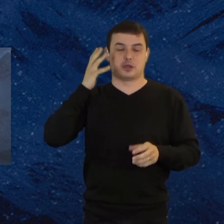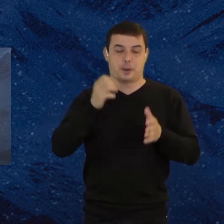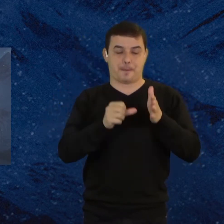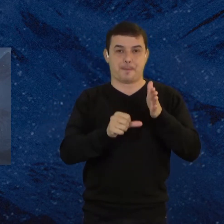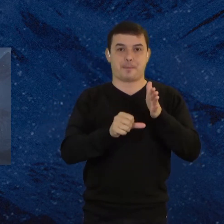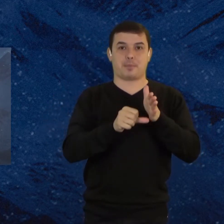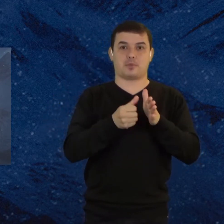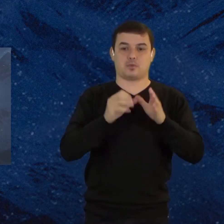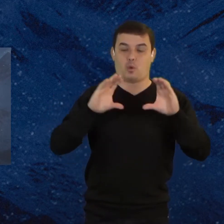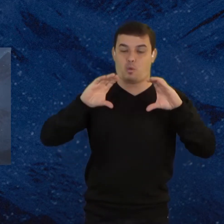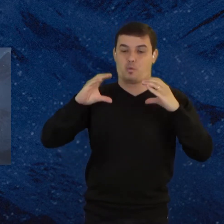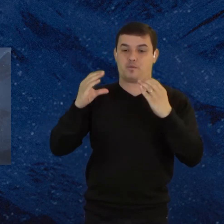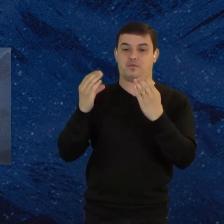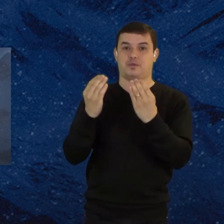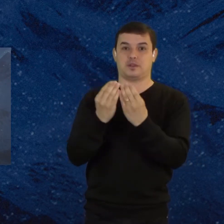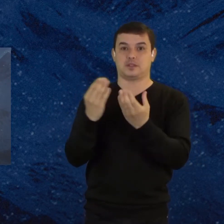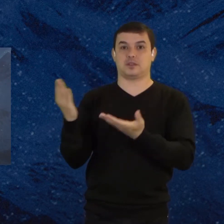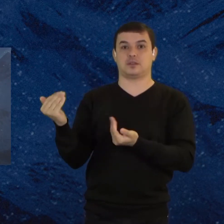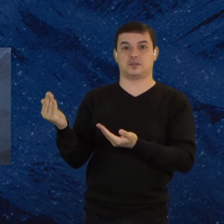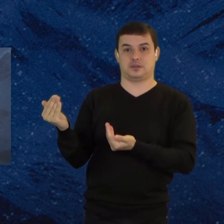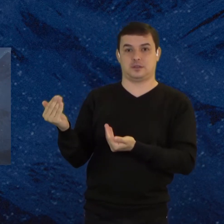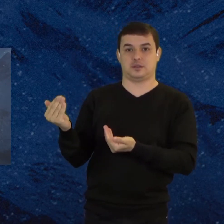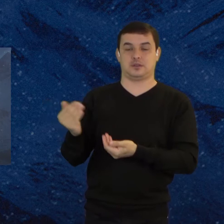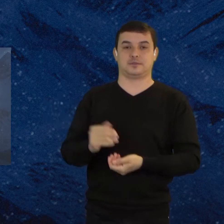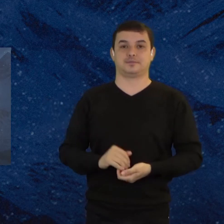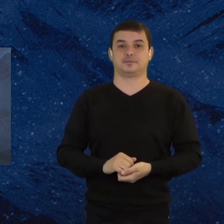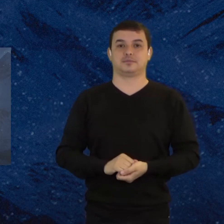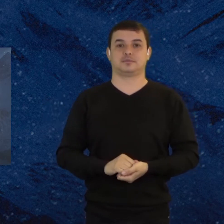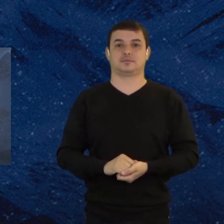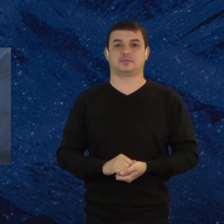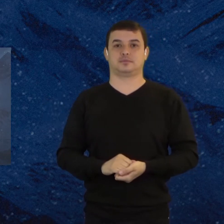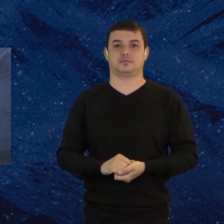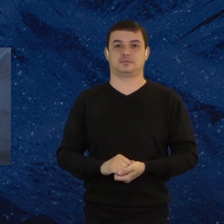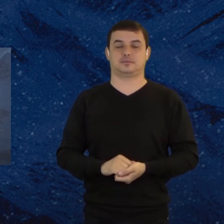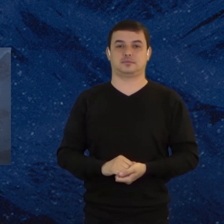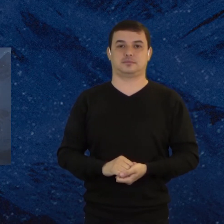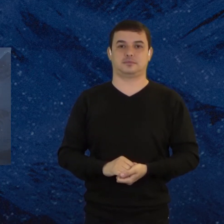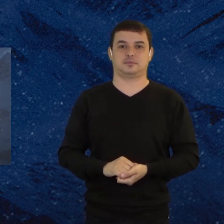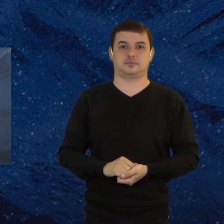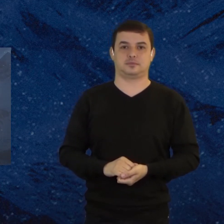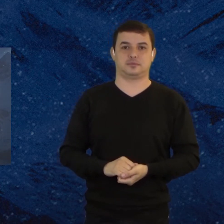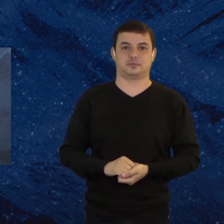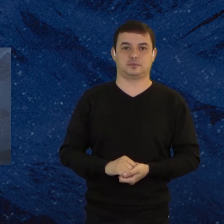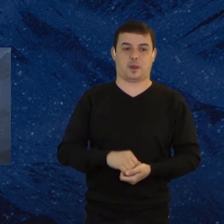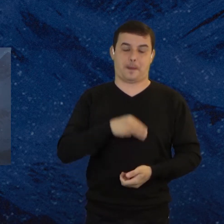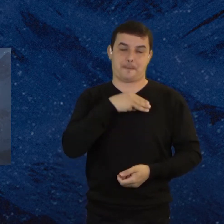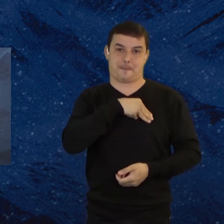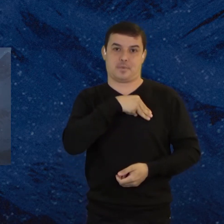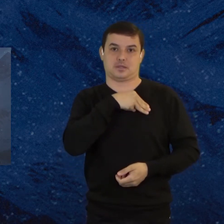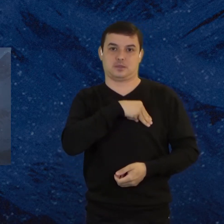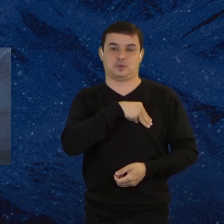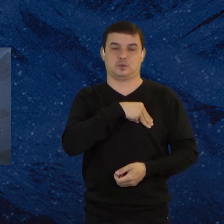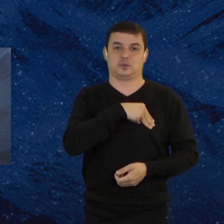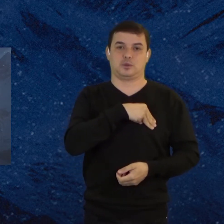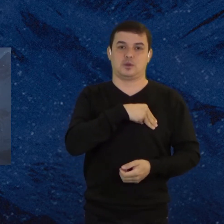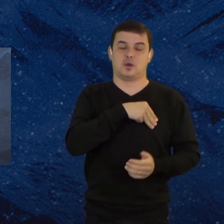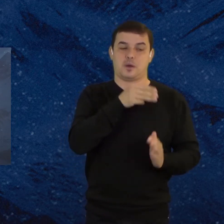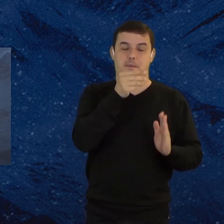desta conferência, o tema geral da conferência. O texto bíblico está em Mateus